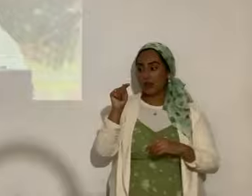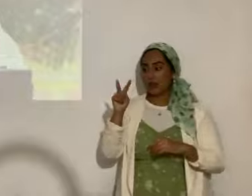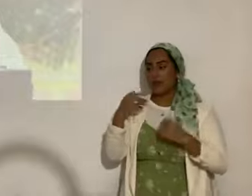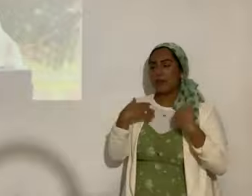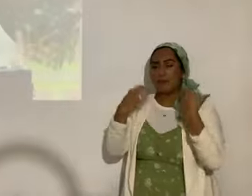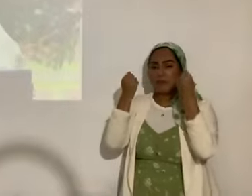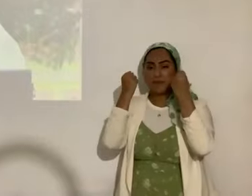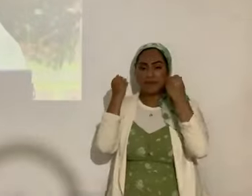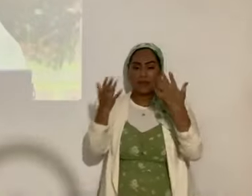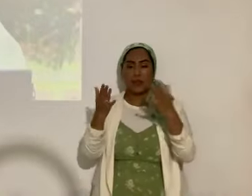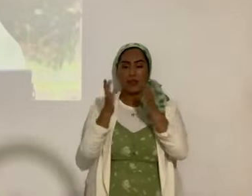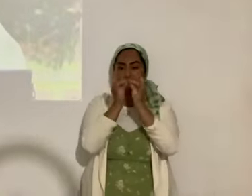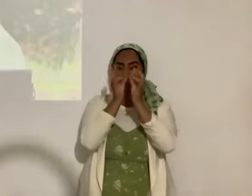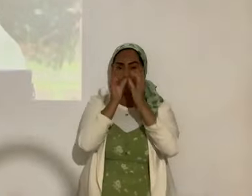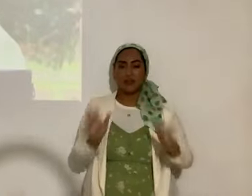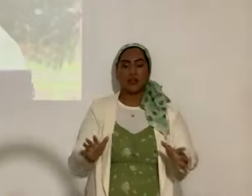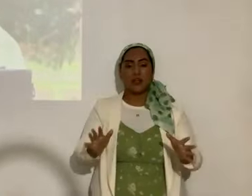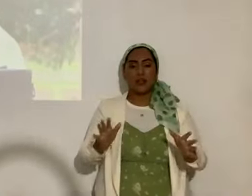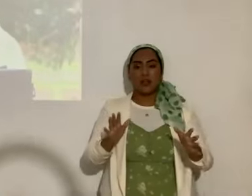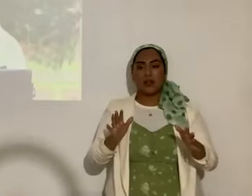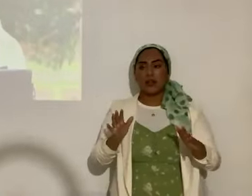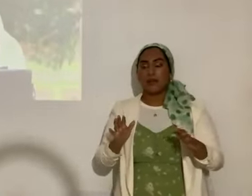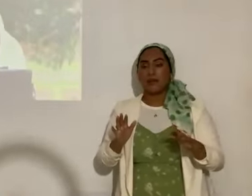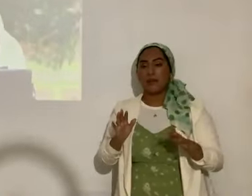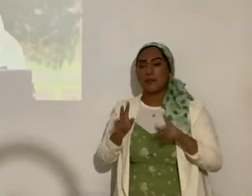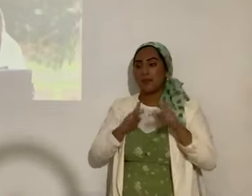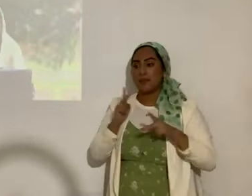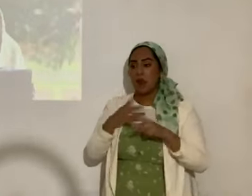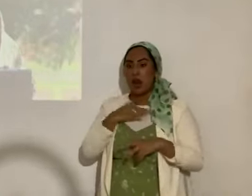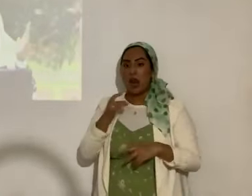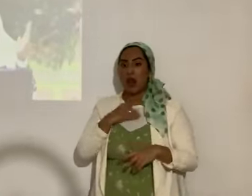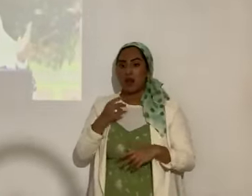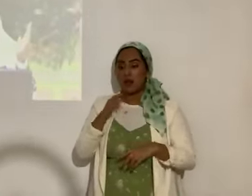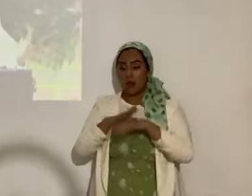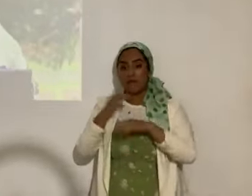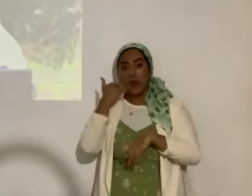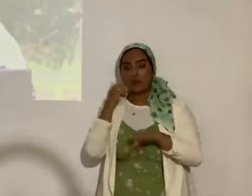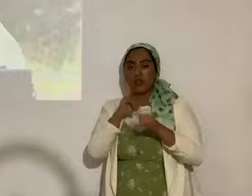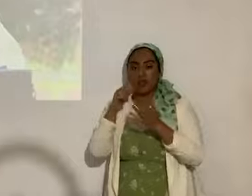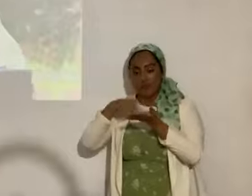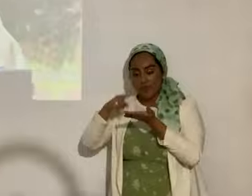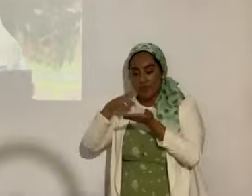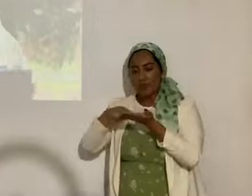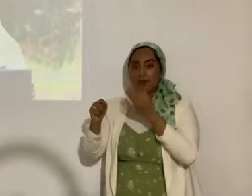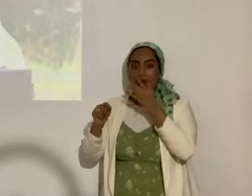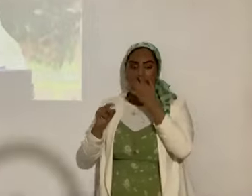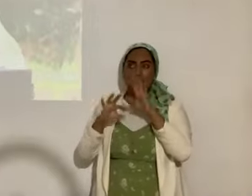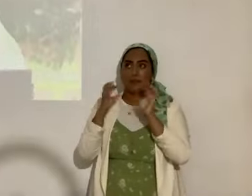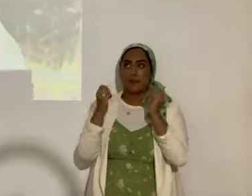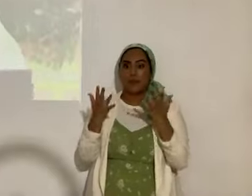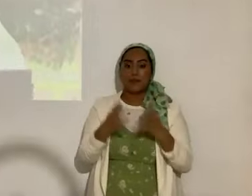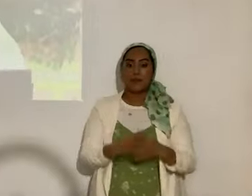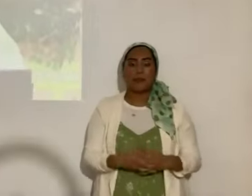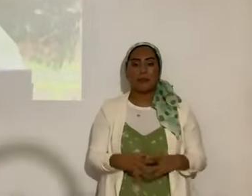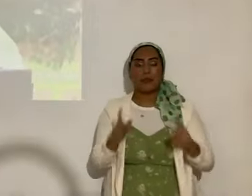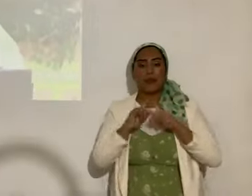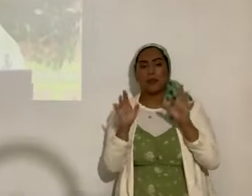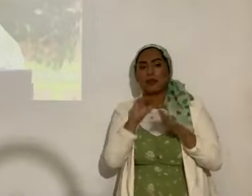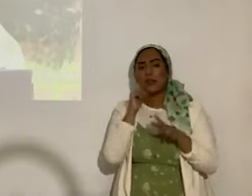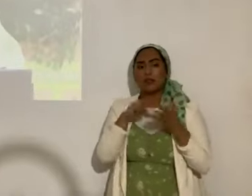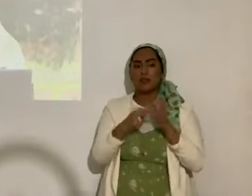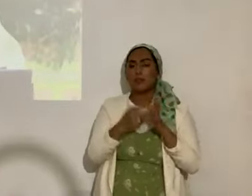pasan cantidad de cosas que son vanidad cosas que agradan a la a la carne en el celular ni se diga te aparecen muchas cosas pero